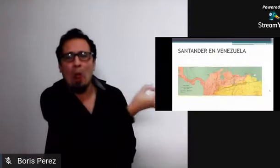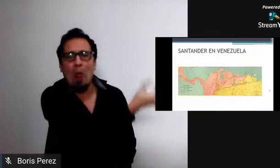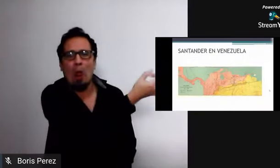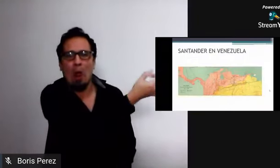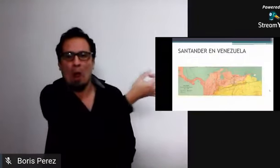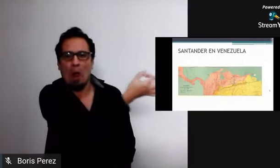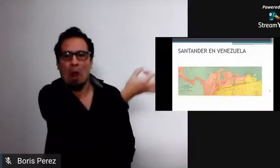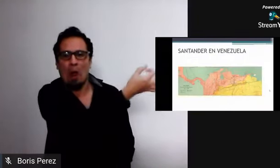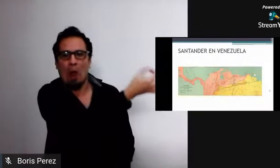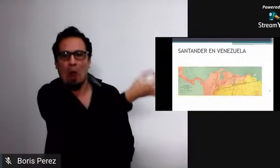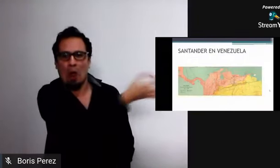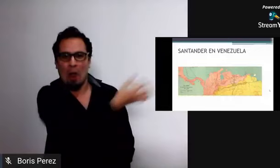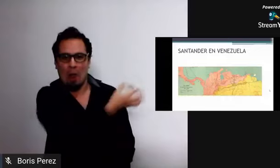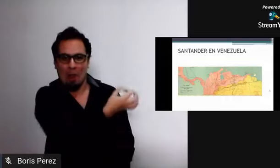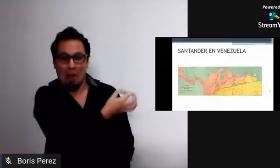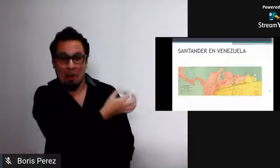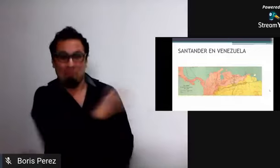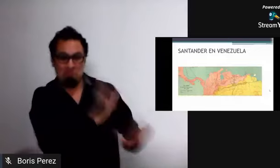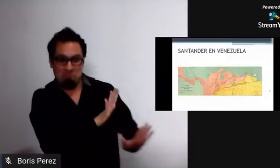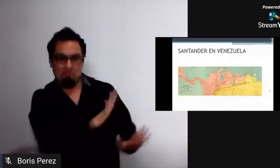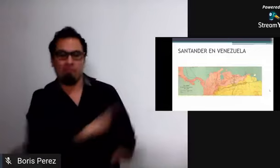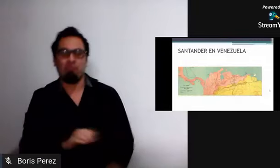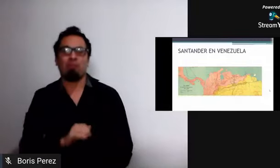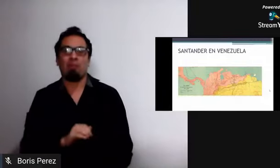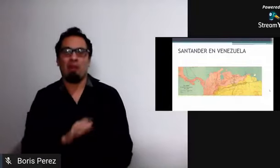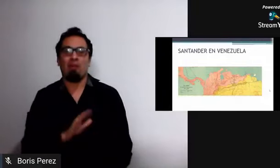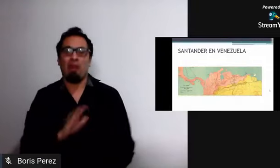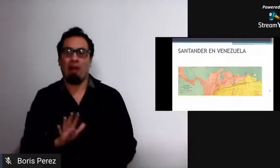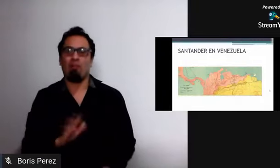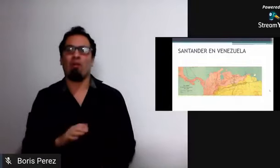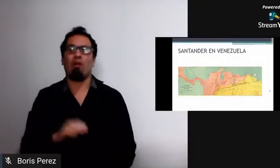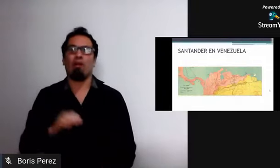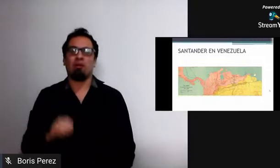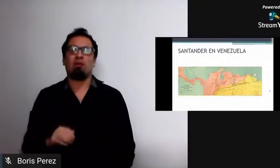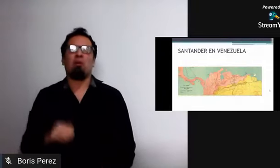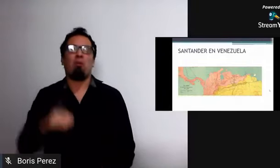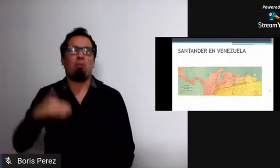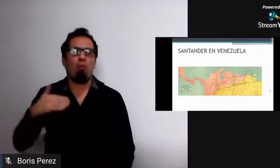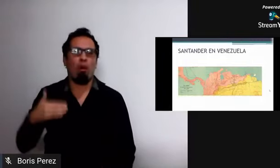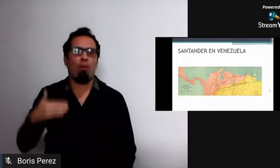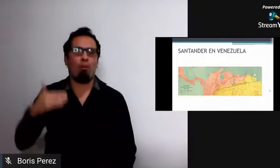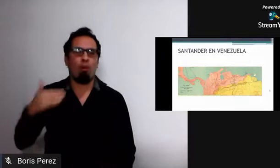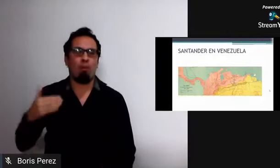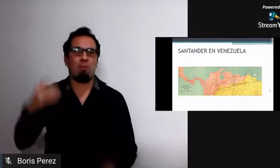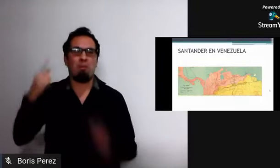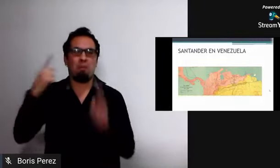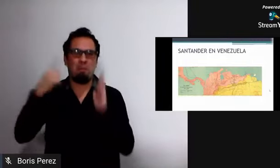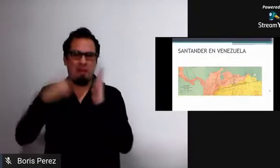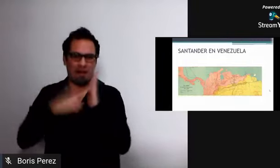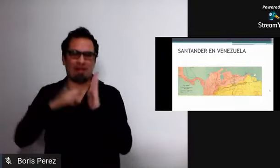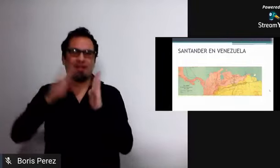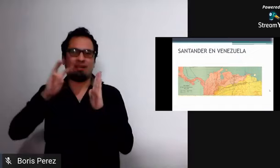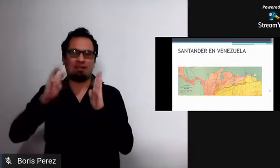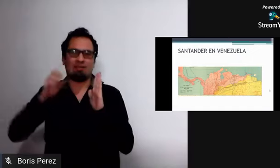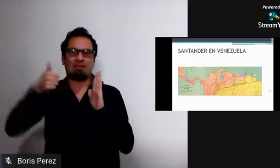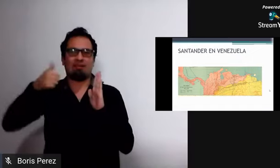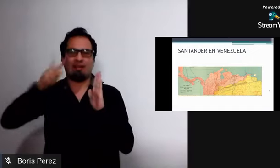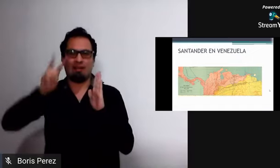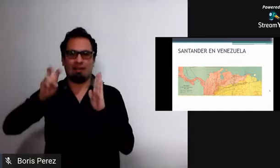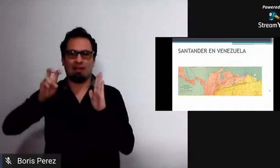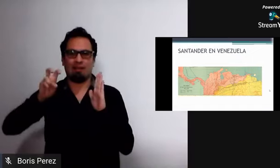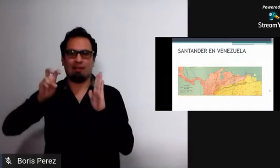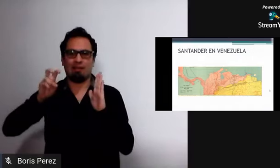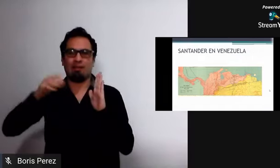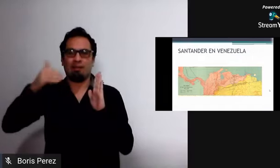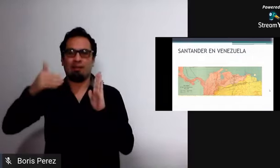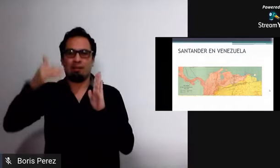por la corona española y de color amarillo, que son pequeñas las zonas, son los ejércitos disidentes que estaban todavía